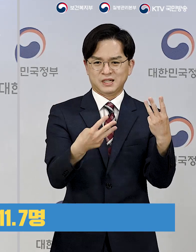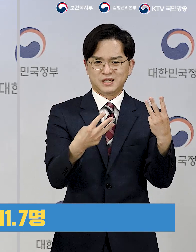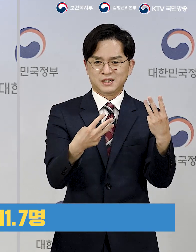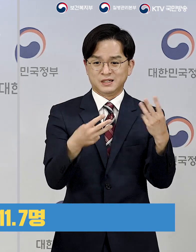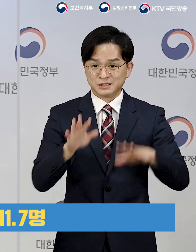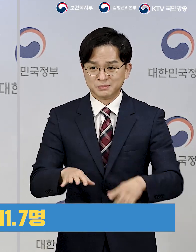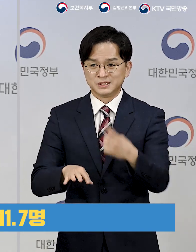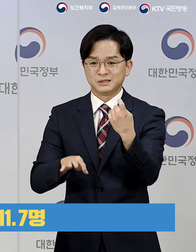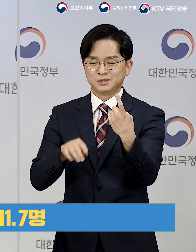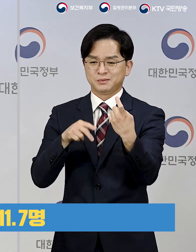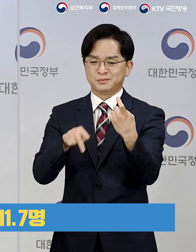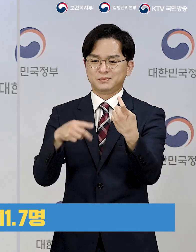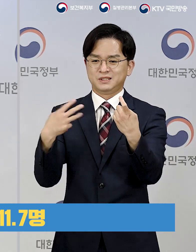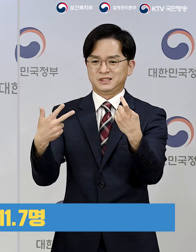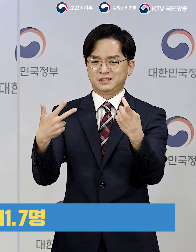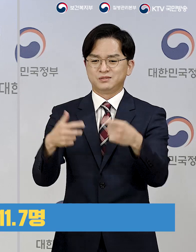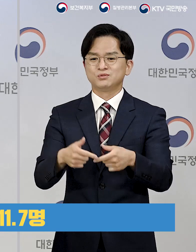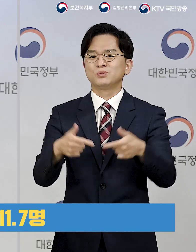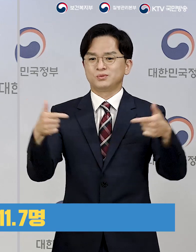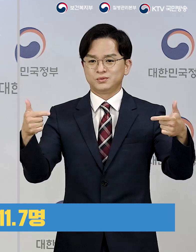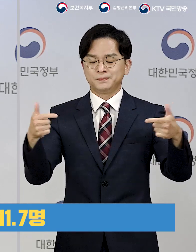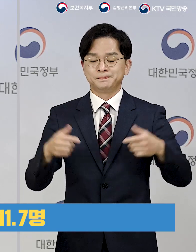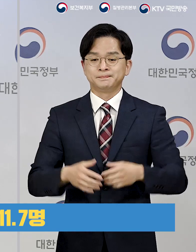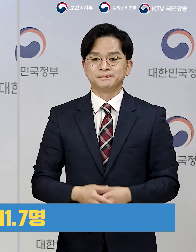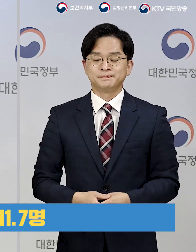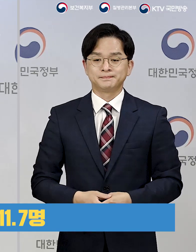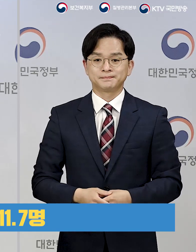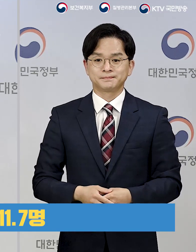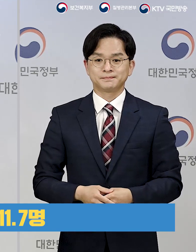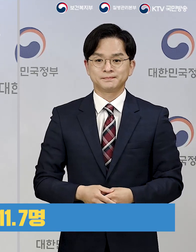2주간 11.7명으로 증가하였습니다.